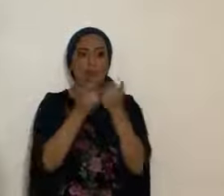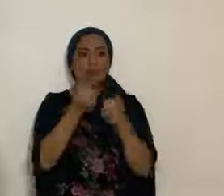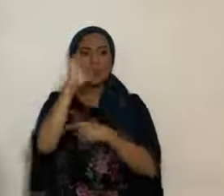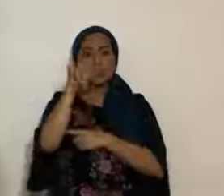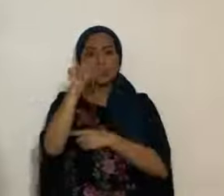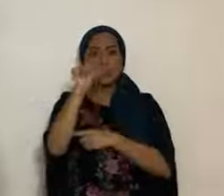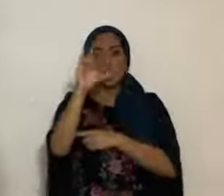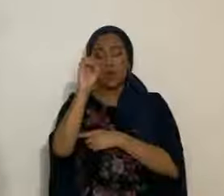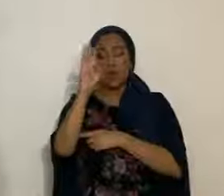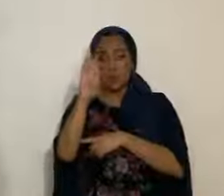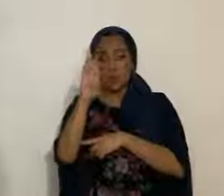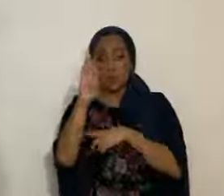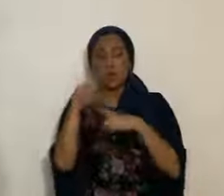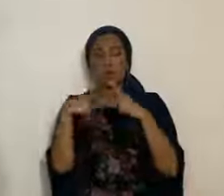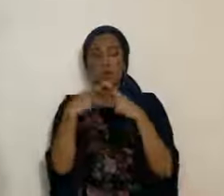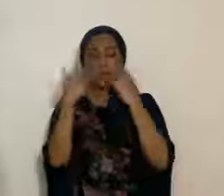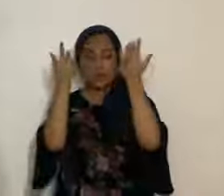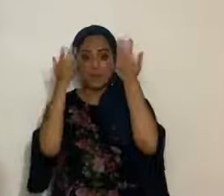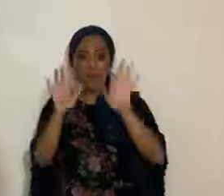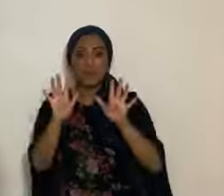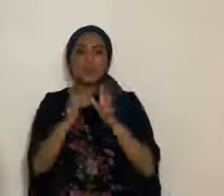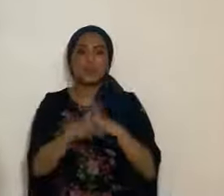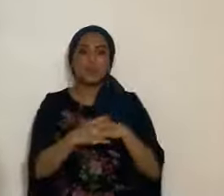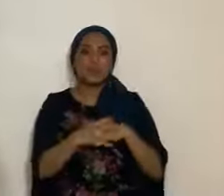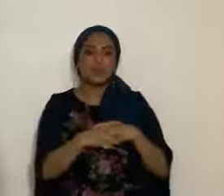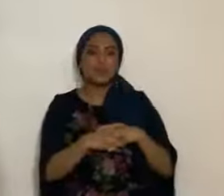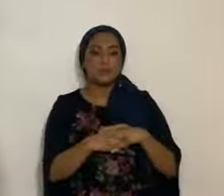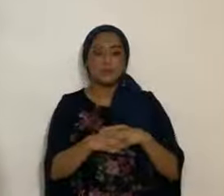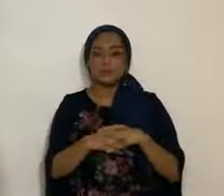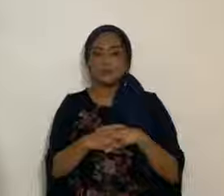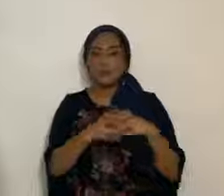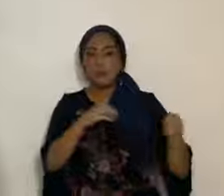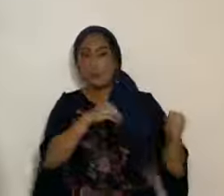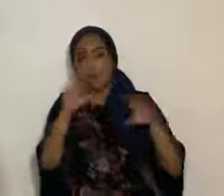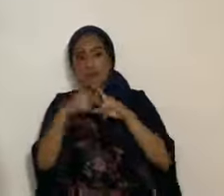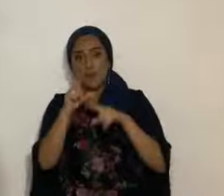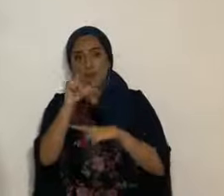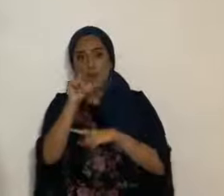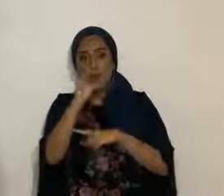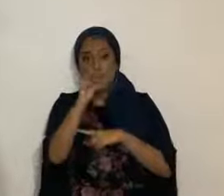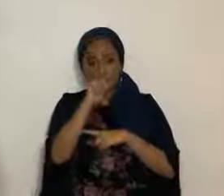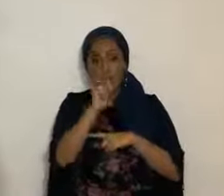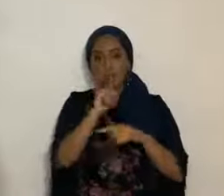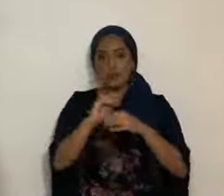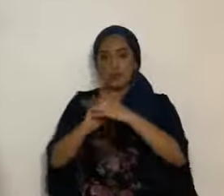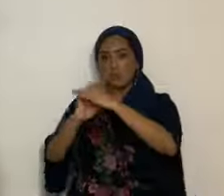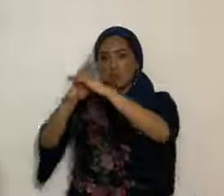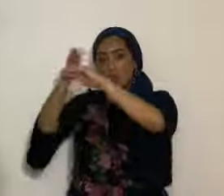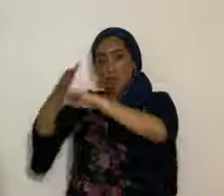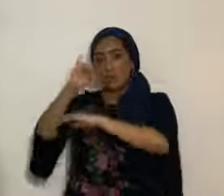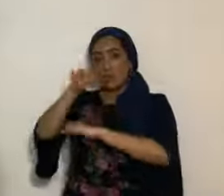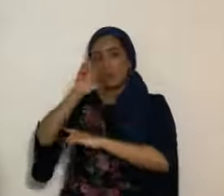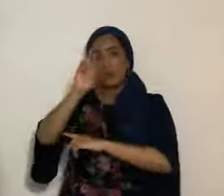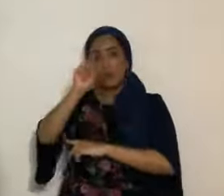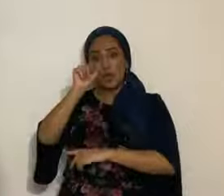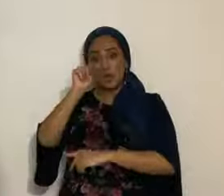Jacob, una vez que ha dejado la tierra de Labán y cruza el Jordán, es que va a enfrentarse ahora